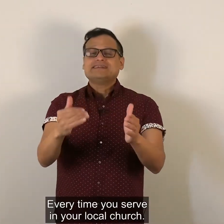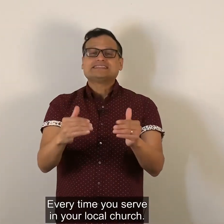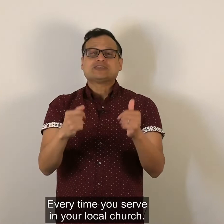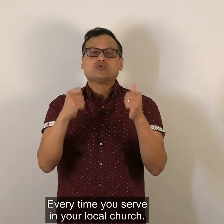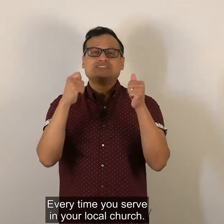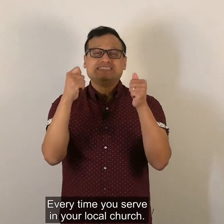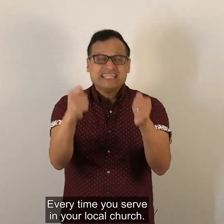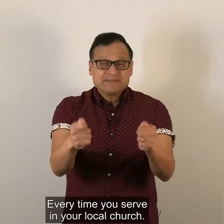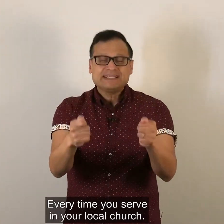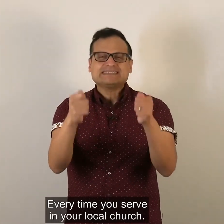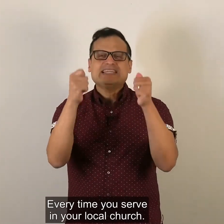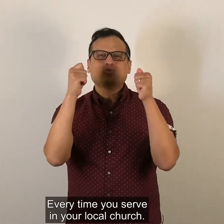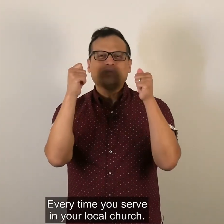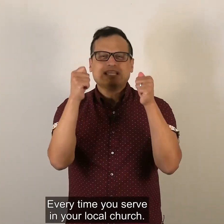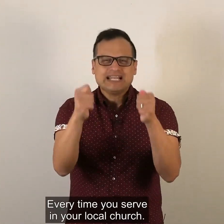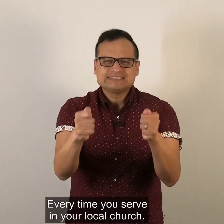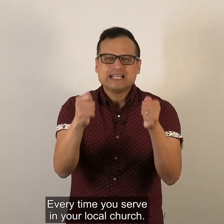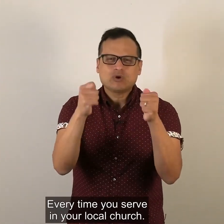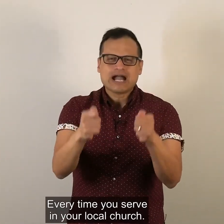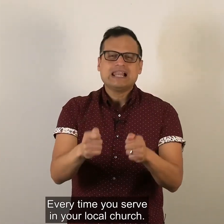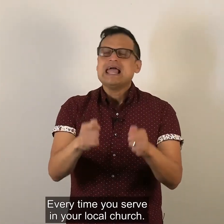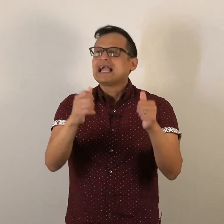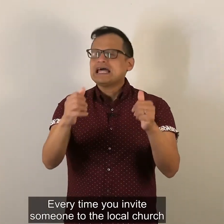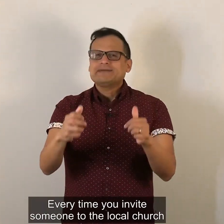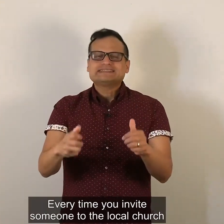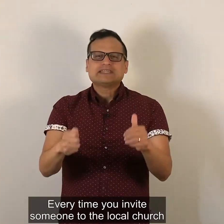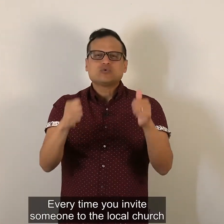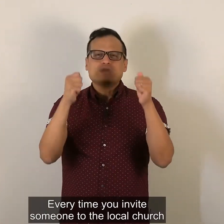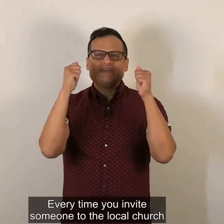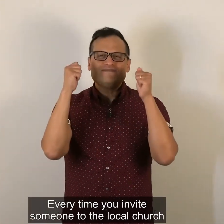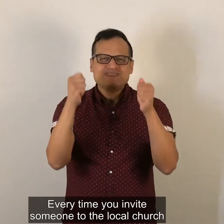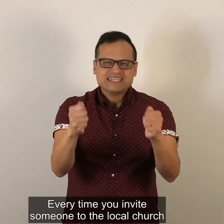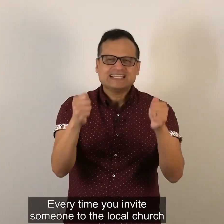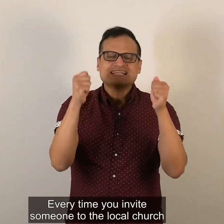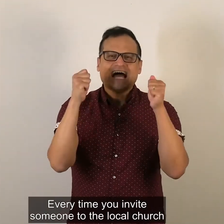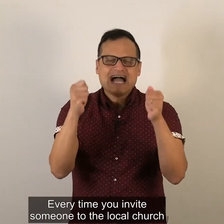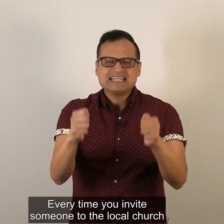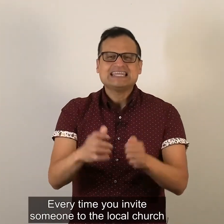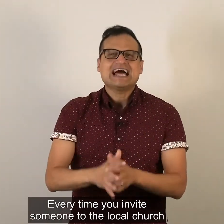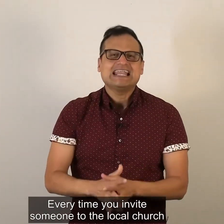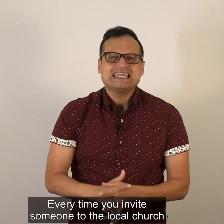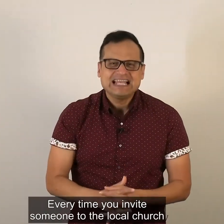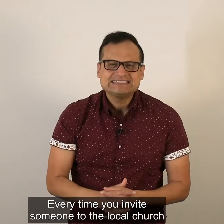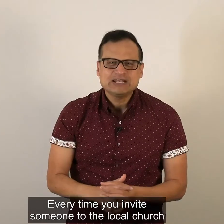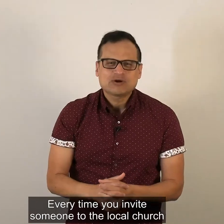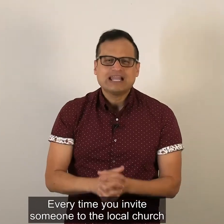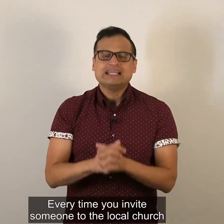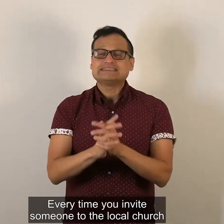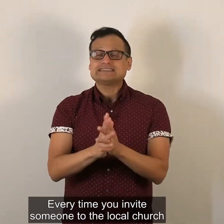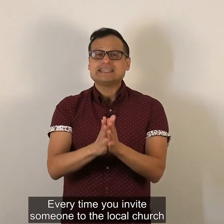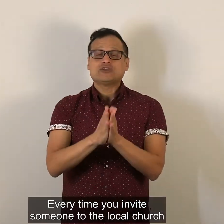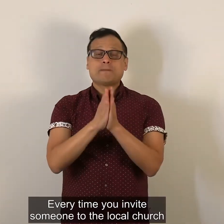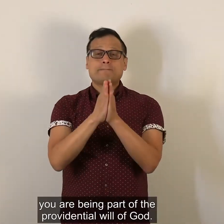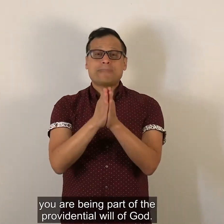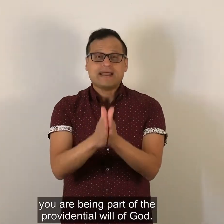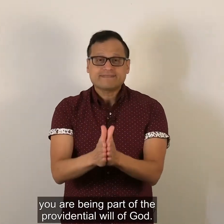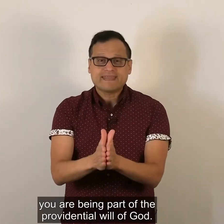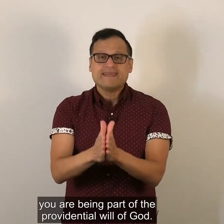que tú sirves en tu iglesia local, cada vez que tú invitas a alguien a la iglesia local, estás siendo parte de